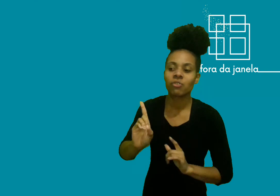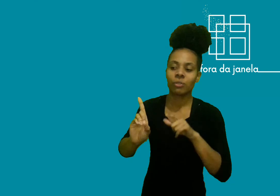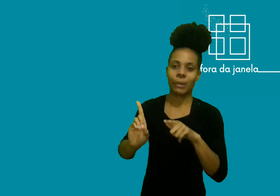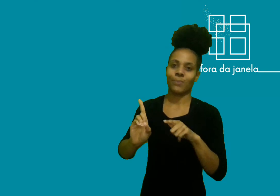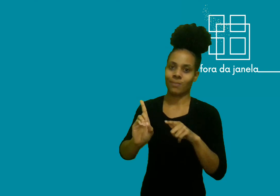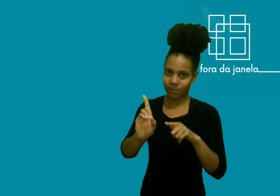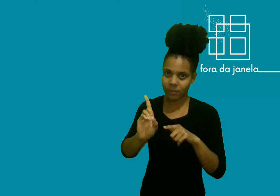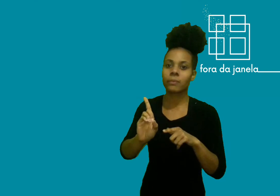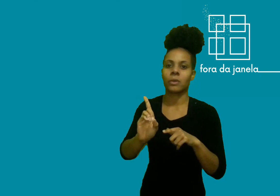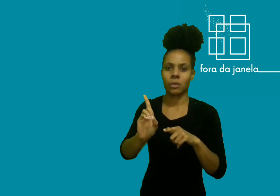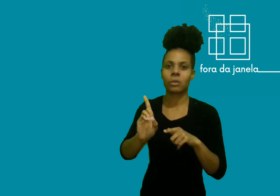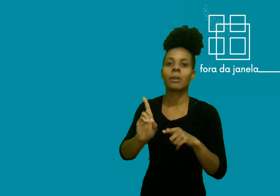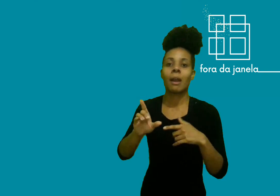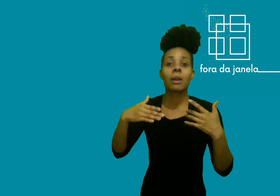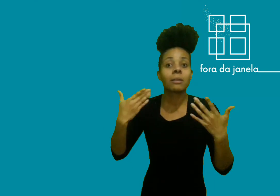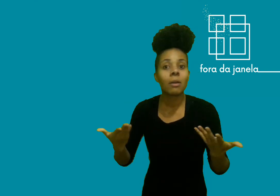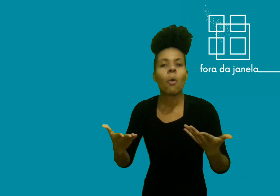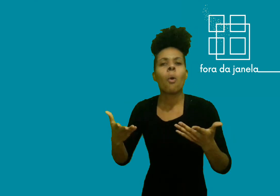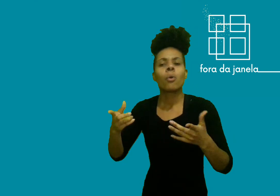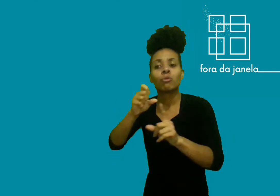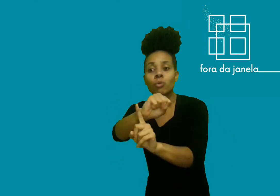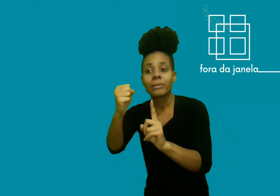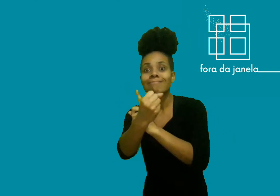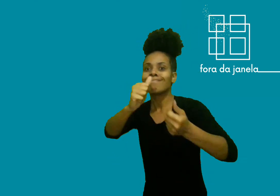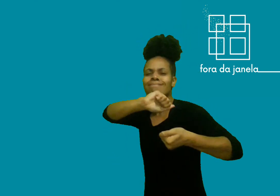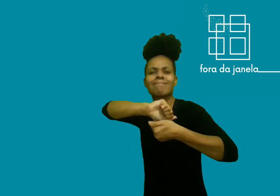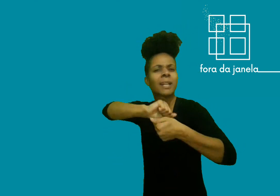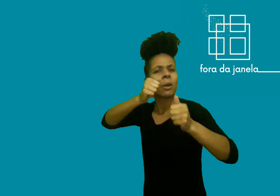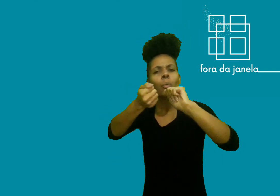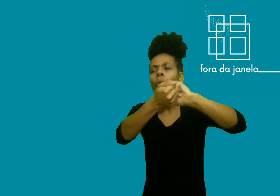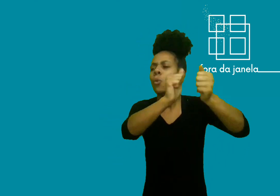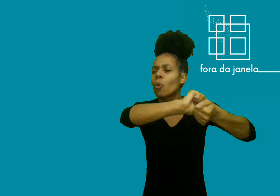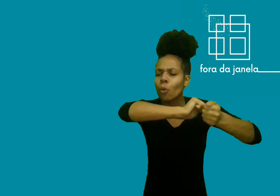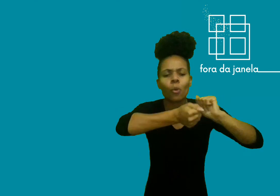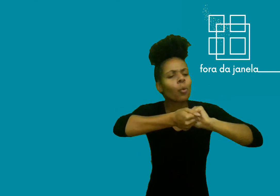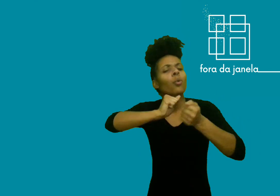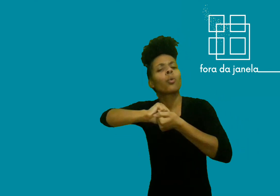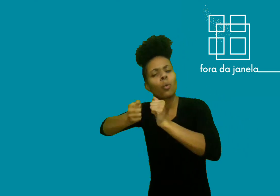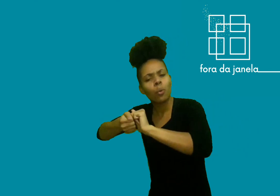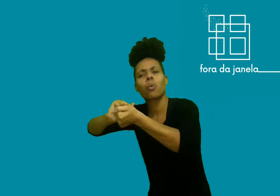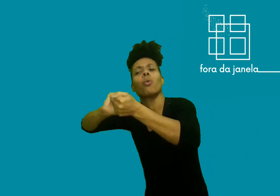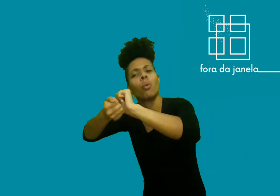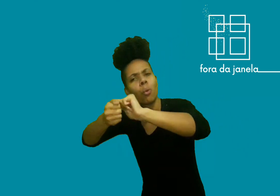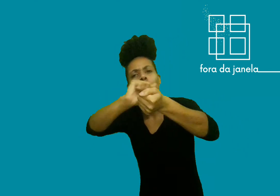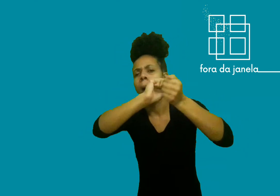da educação com a inclusão, isso não é um favor que a sociedade faz. É um direito, né, das pessoas com